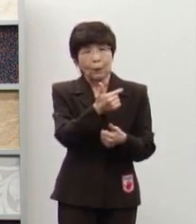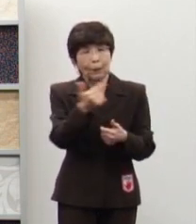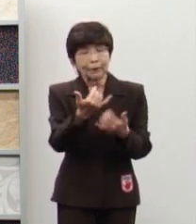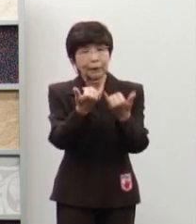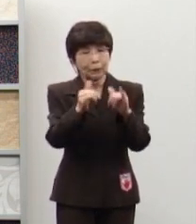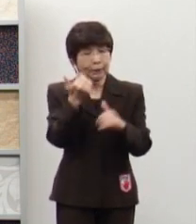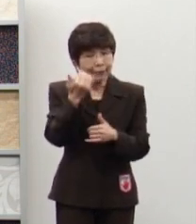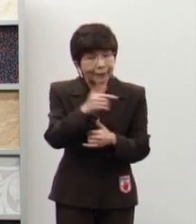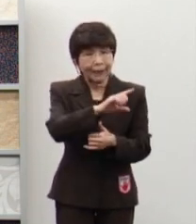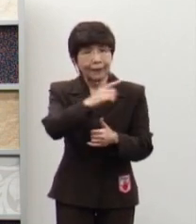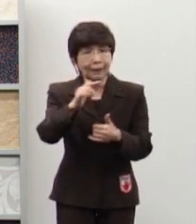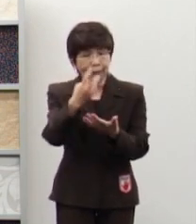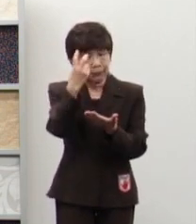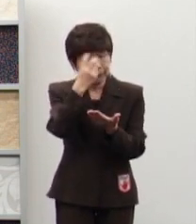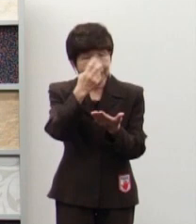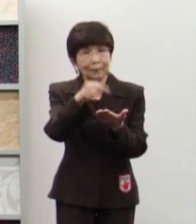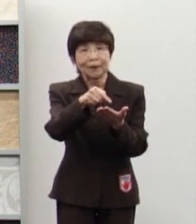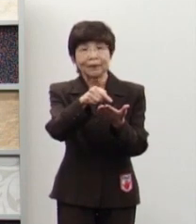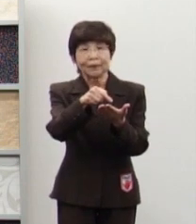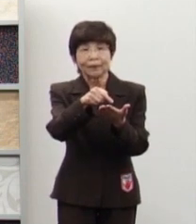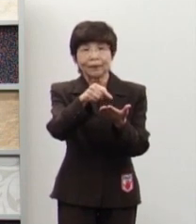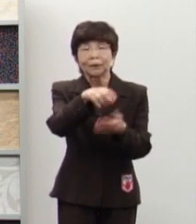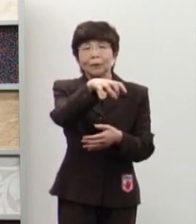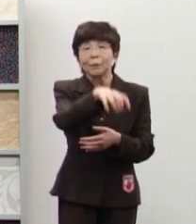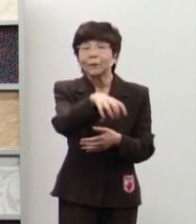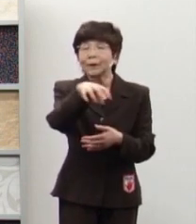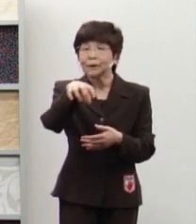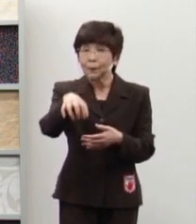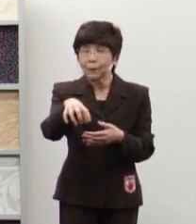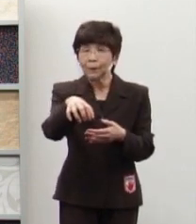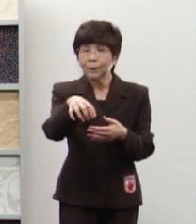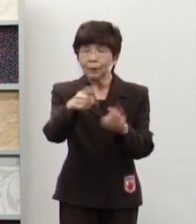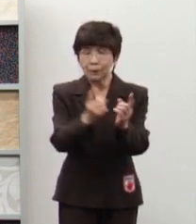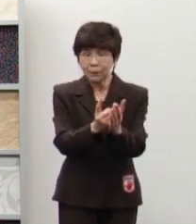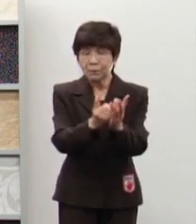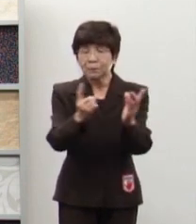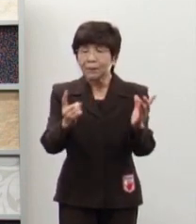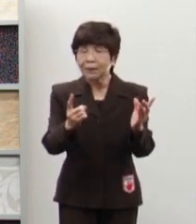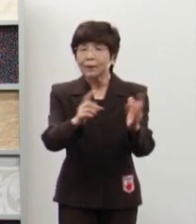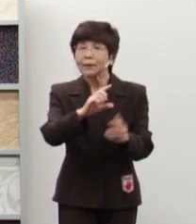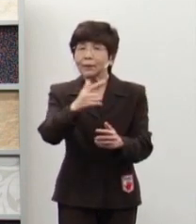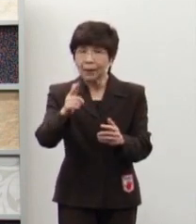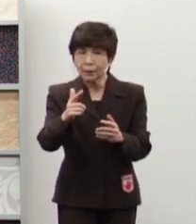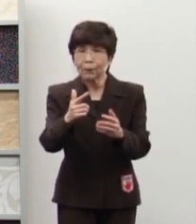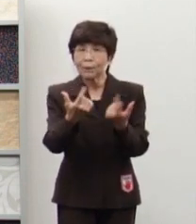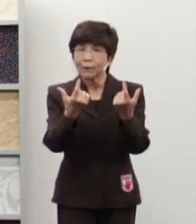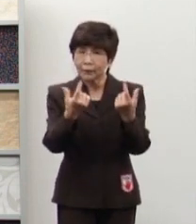政検査を行うとともに、当該施設の感染